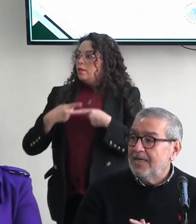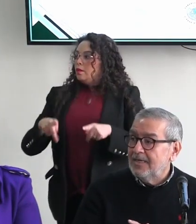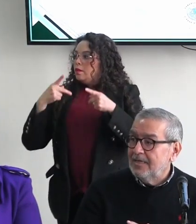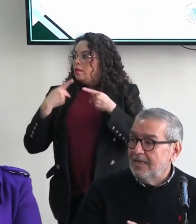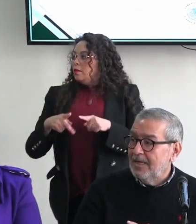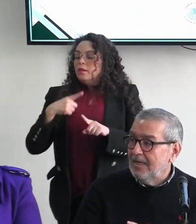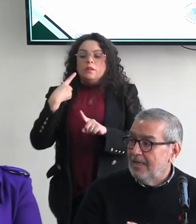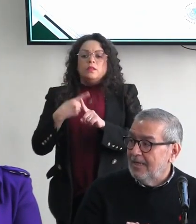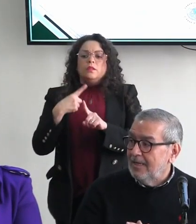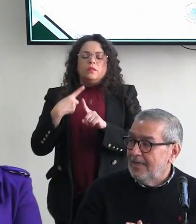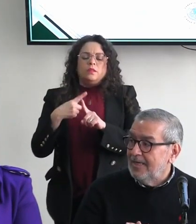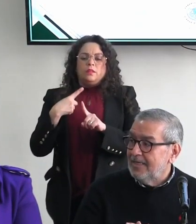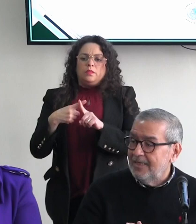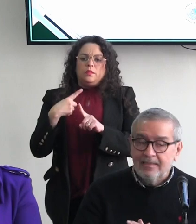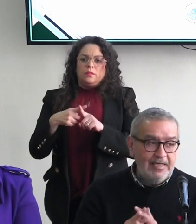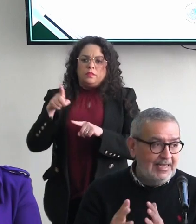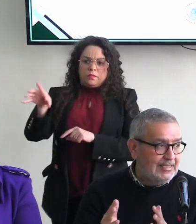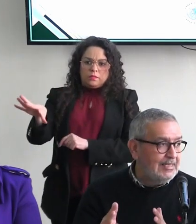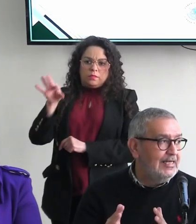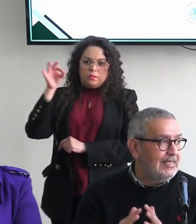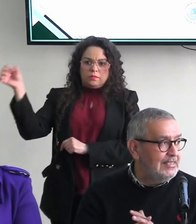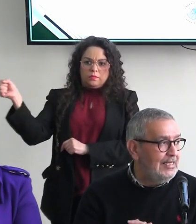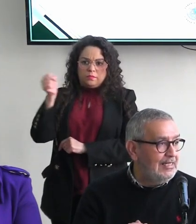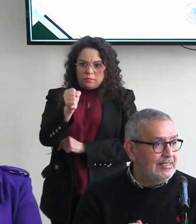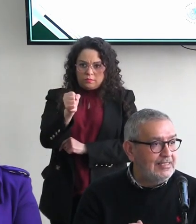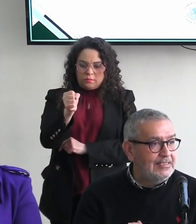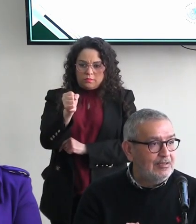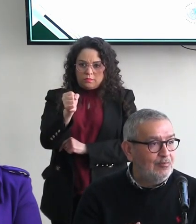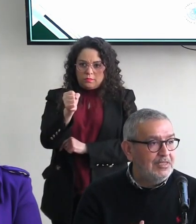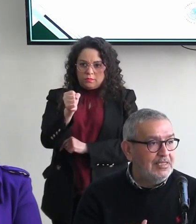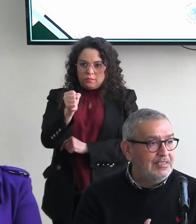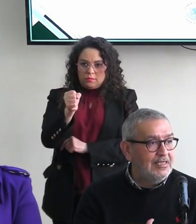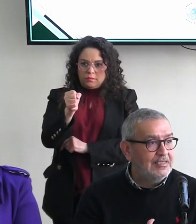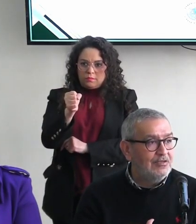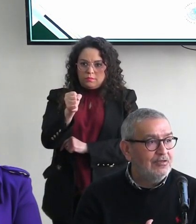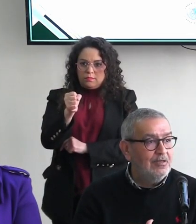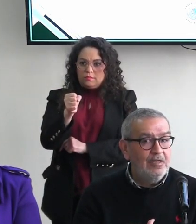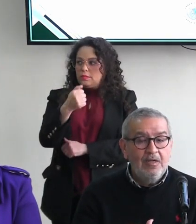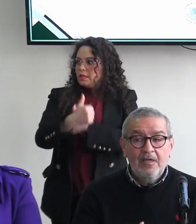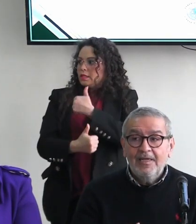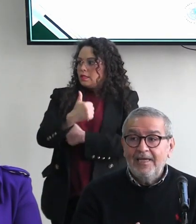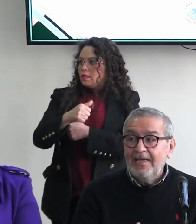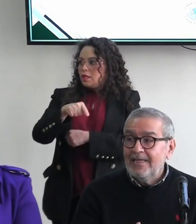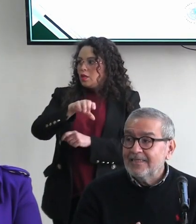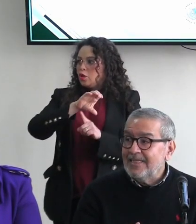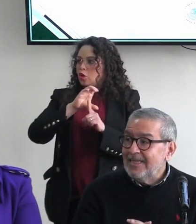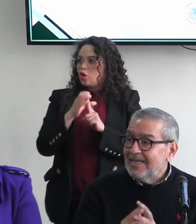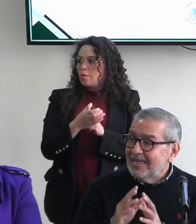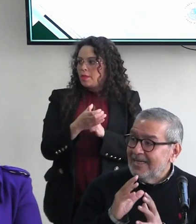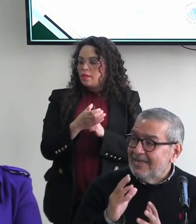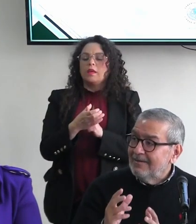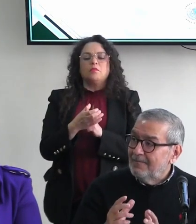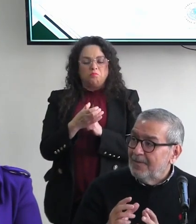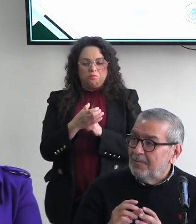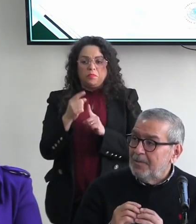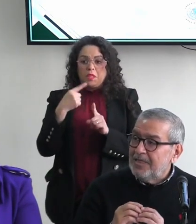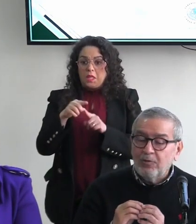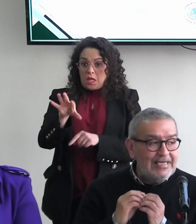ustedes vayan a elegir de la terna que salga de este comité de selección, tendrá